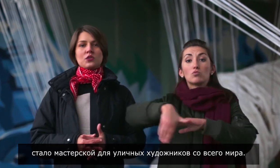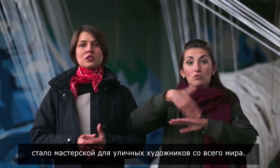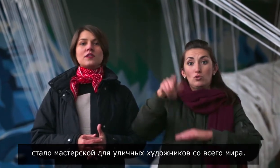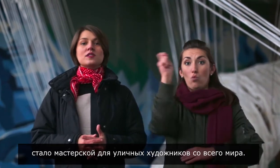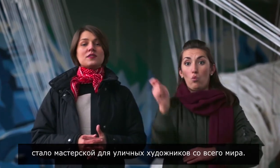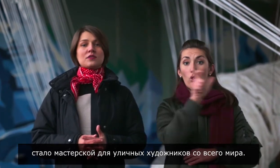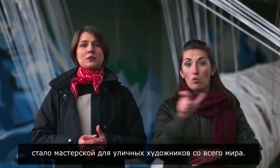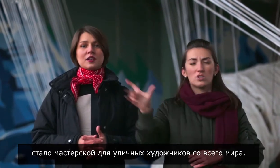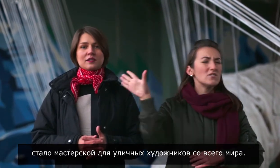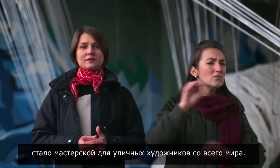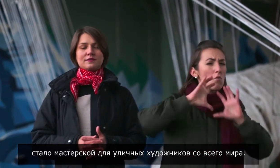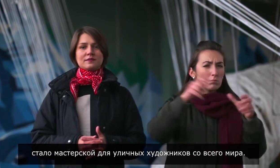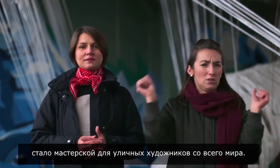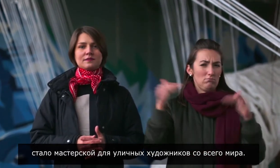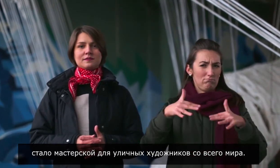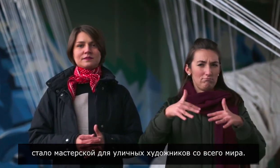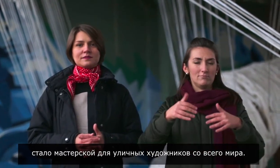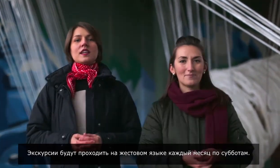уличных художников со всего мира.